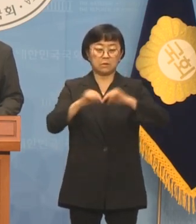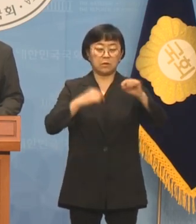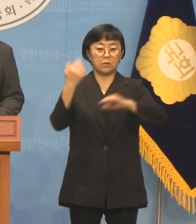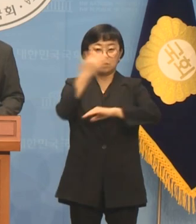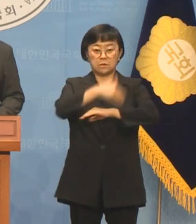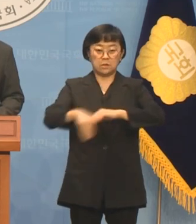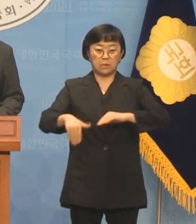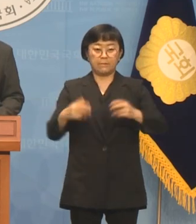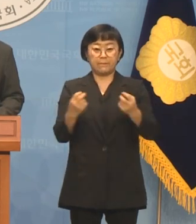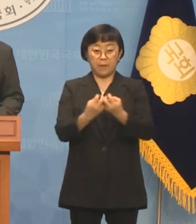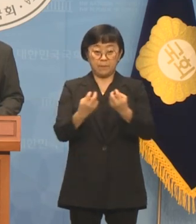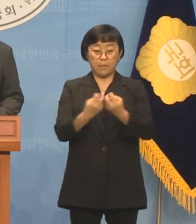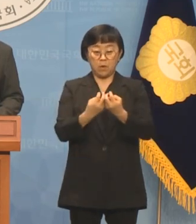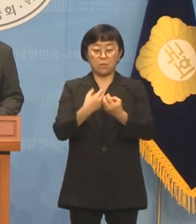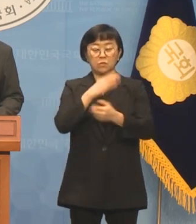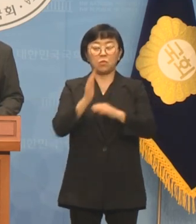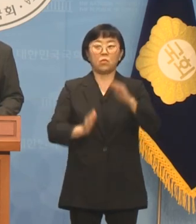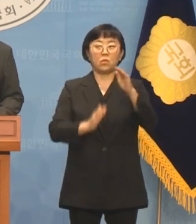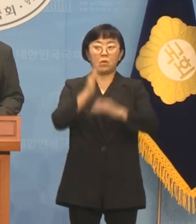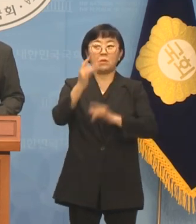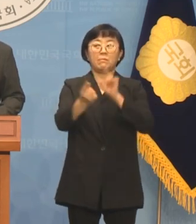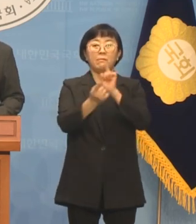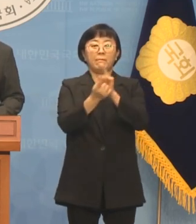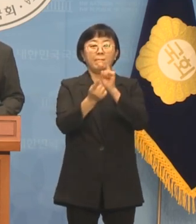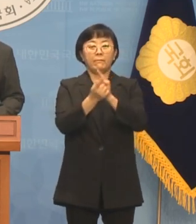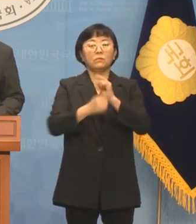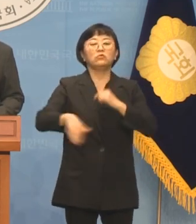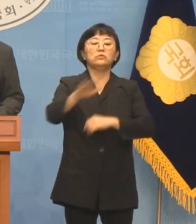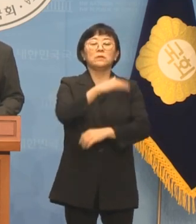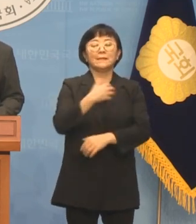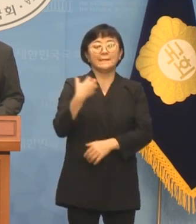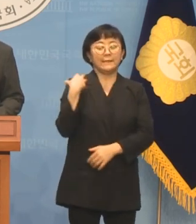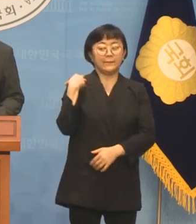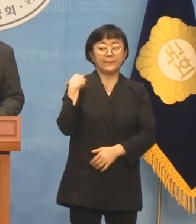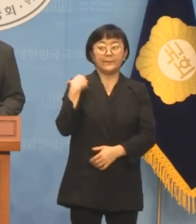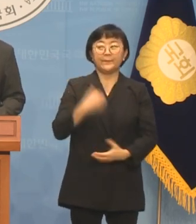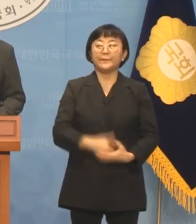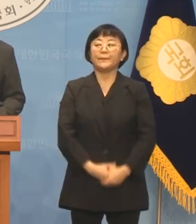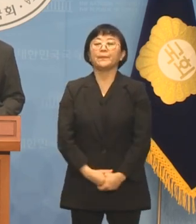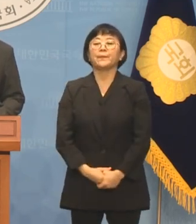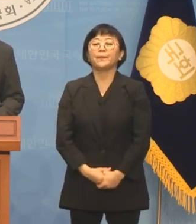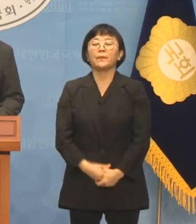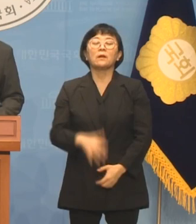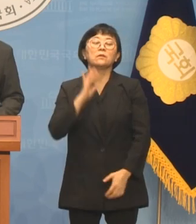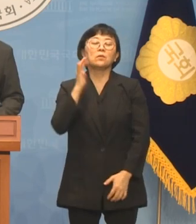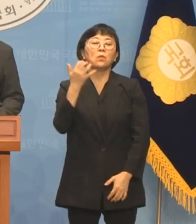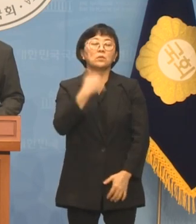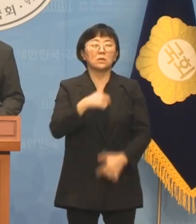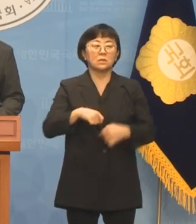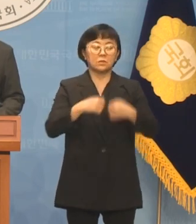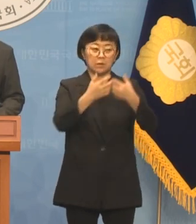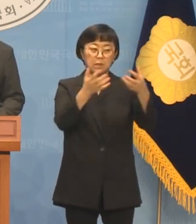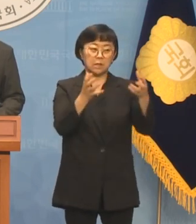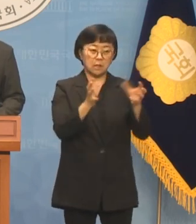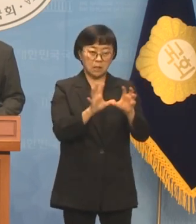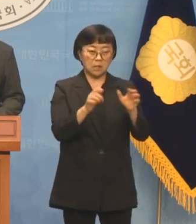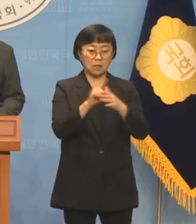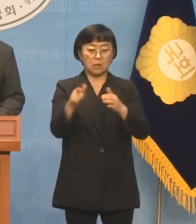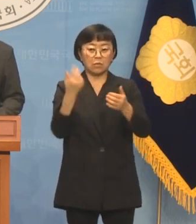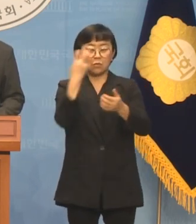정책수단이며 초고령화를 맞이하는 우리의 당연한 책무이기도 합니다. 녹색정의당의 돌봄